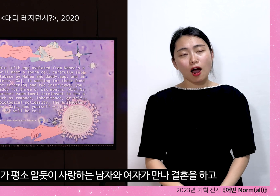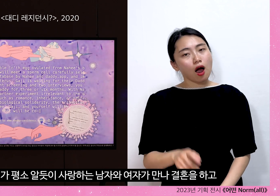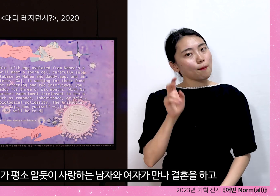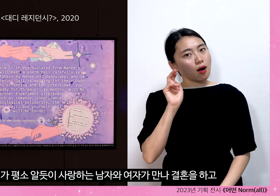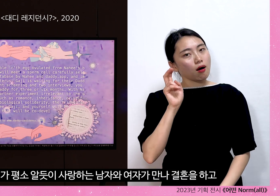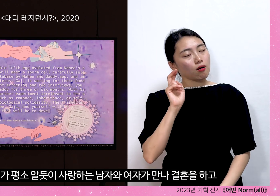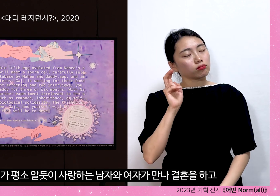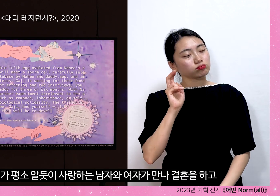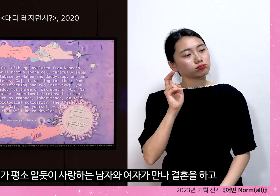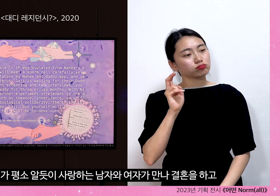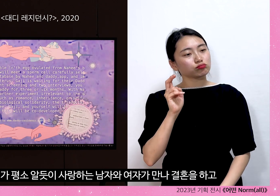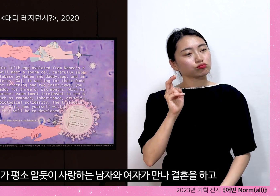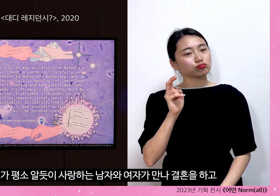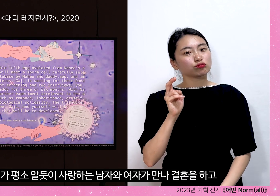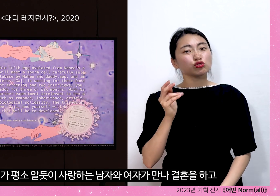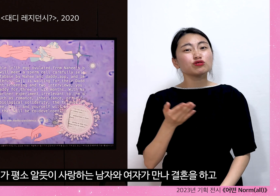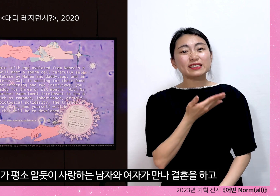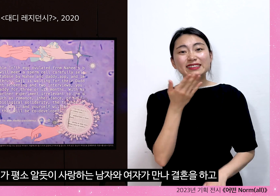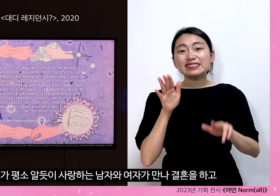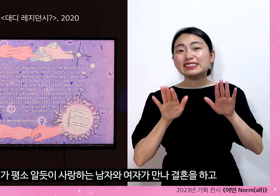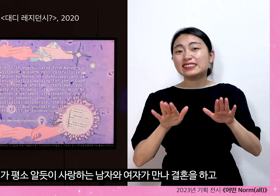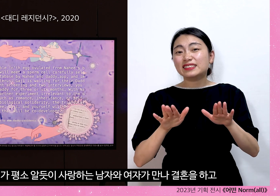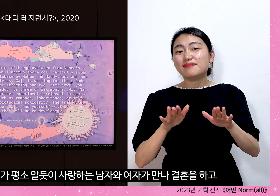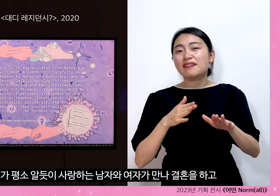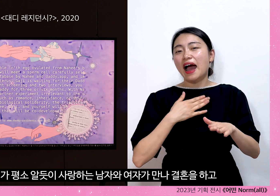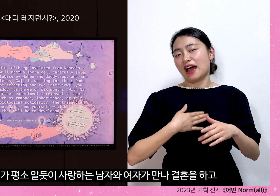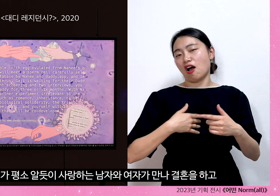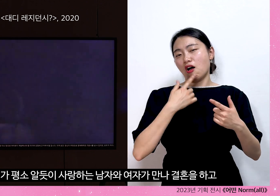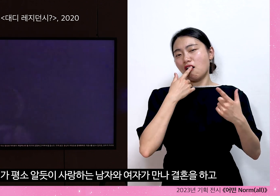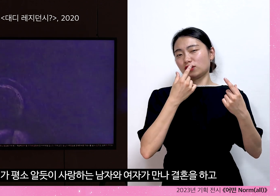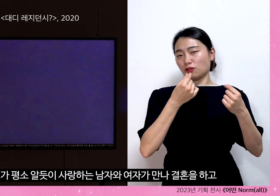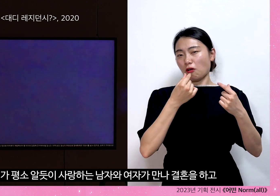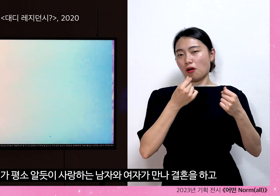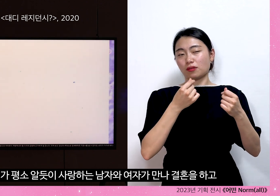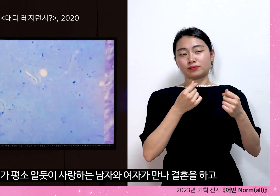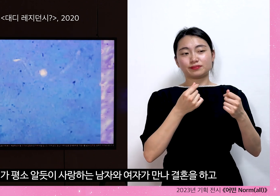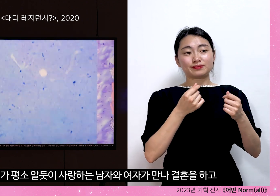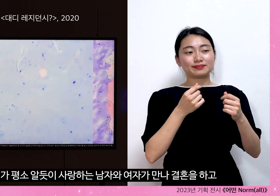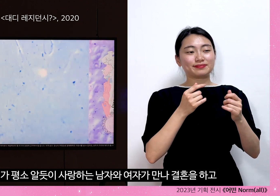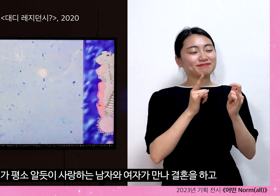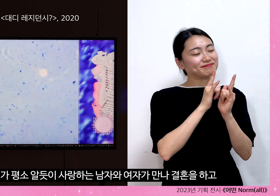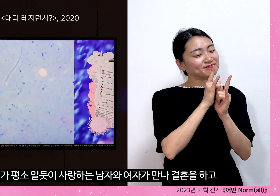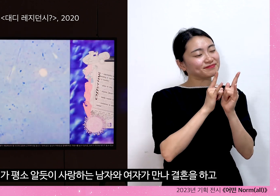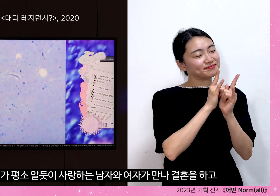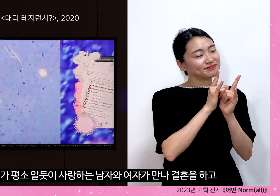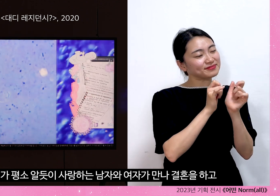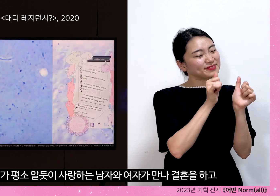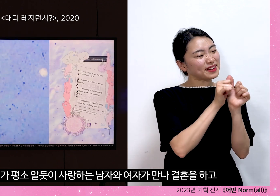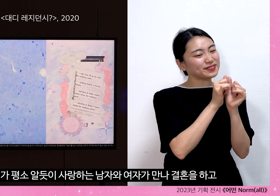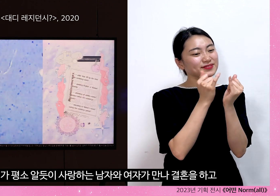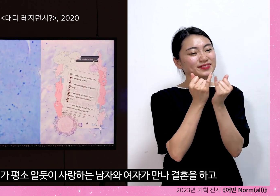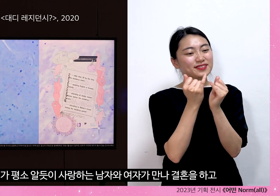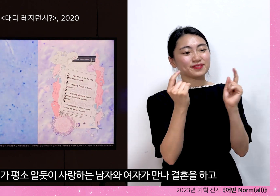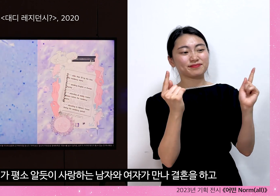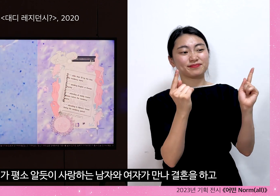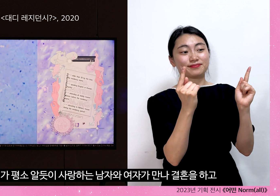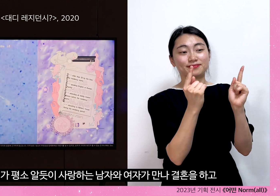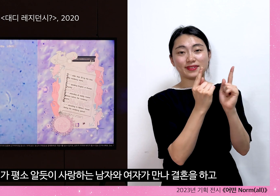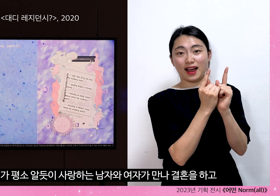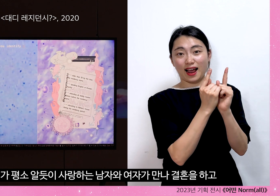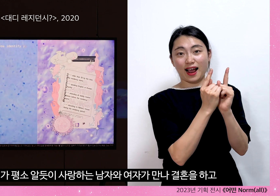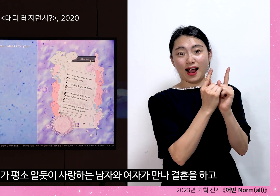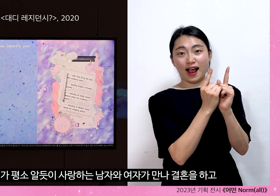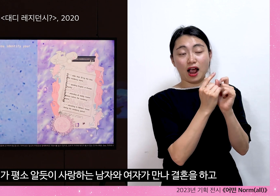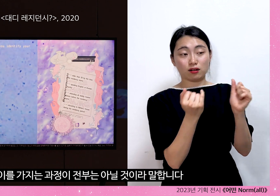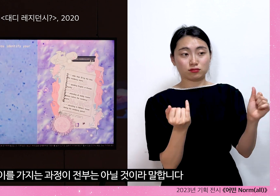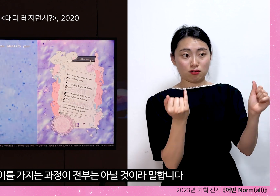아마도 우리가 평소 알듯이 사랑하는 남자와 여자가 만나 결혼을